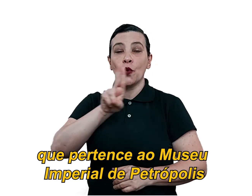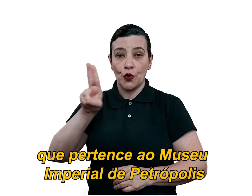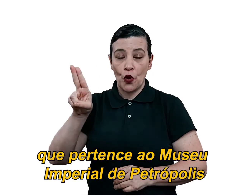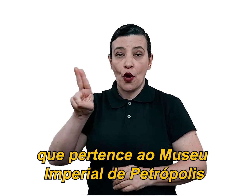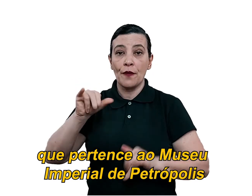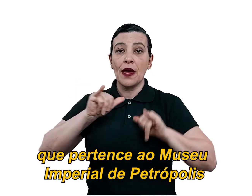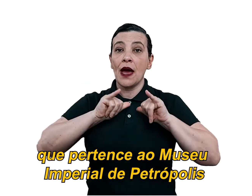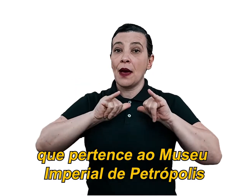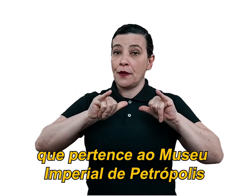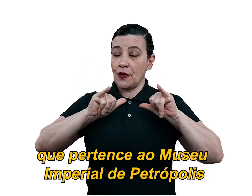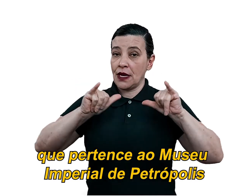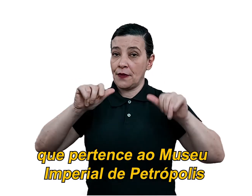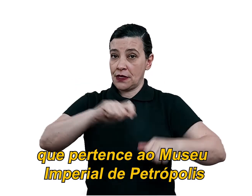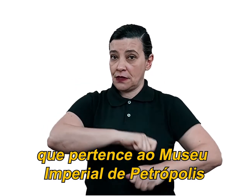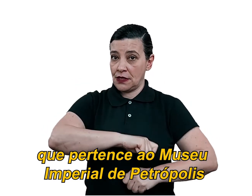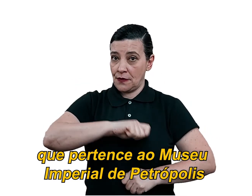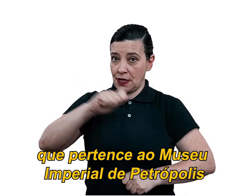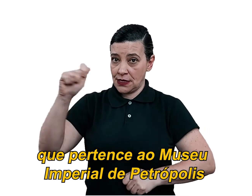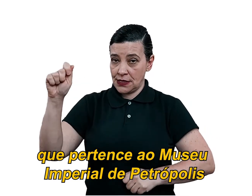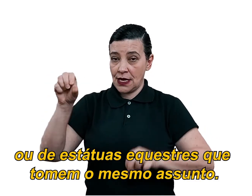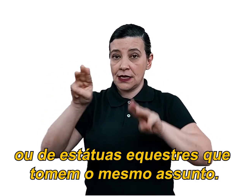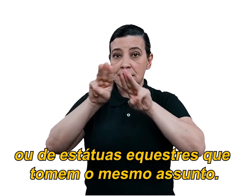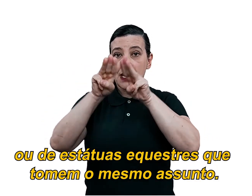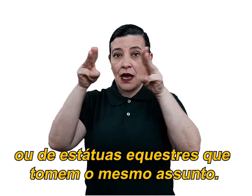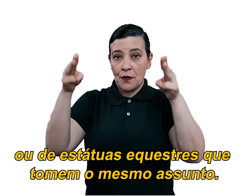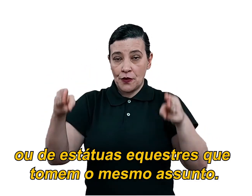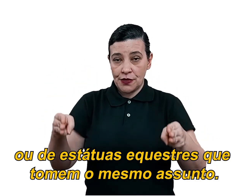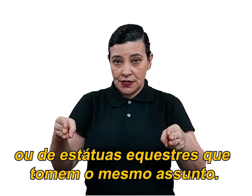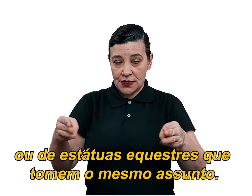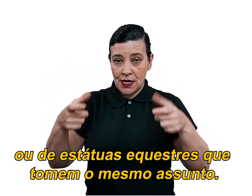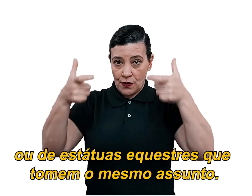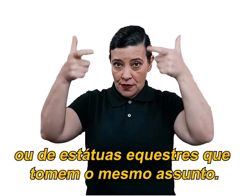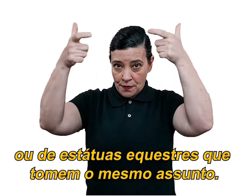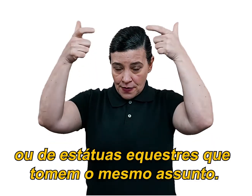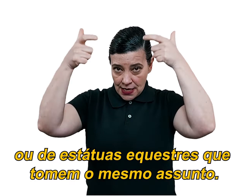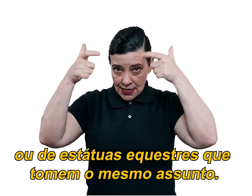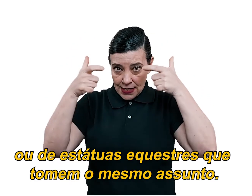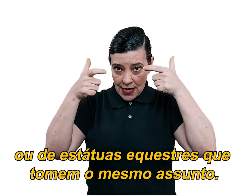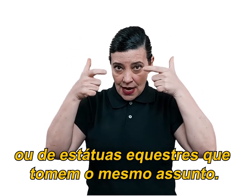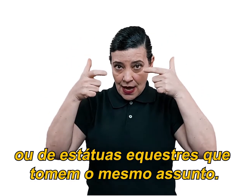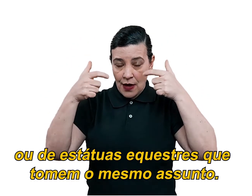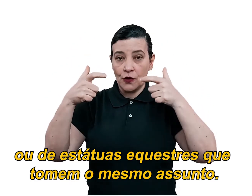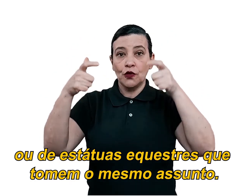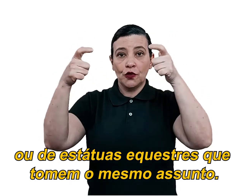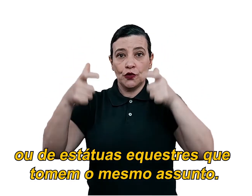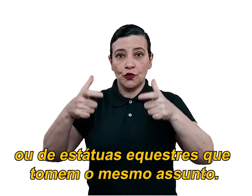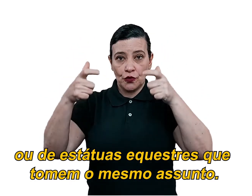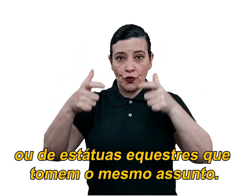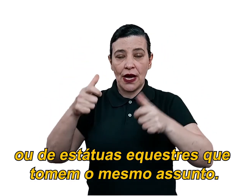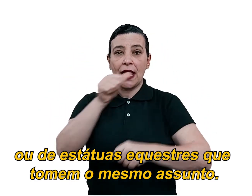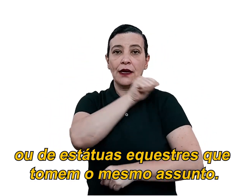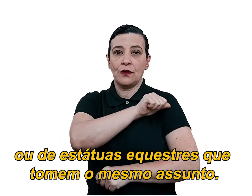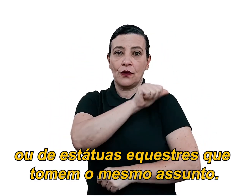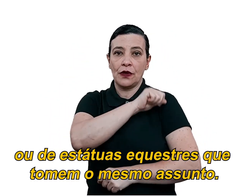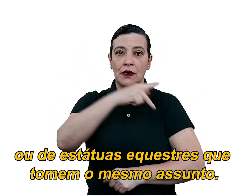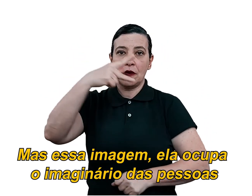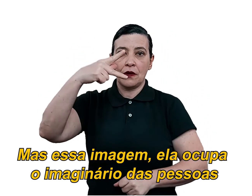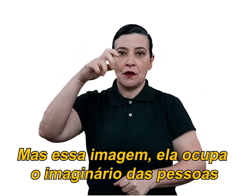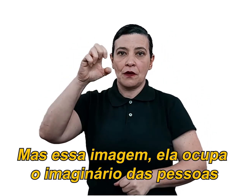Imperial de Petrópolis, ou de estátuas equestres que tomem o mesmo assunto.